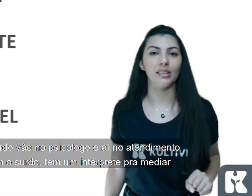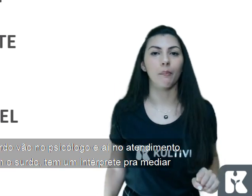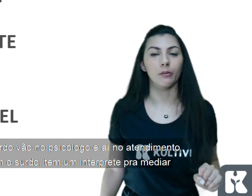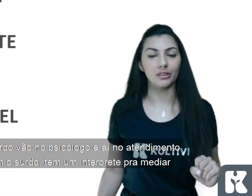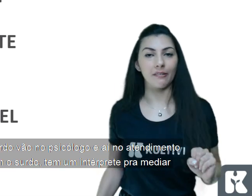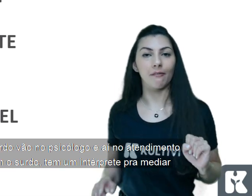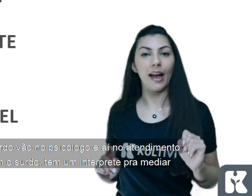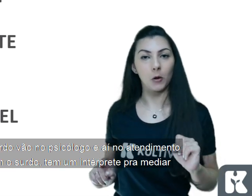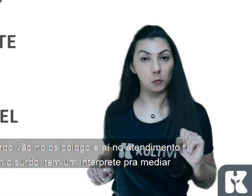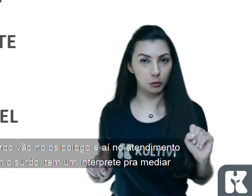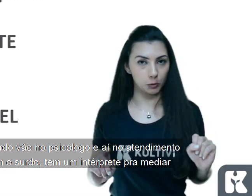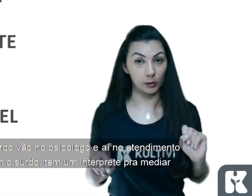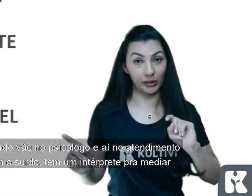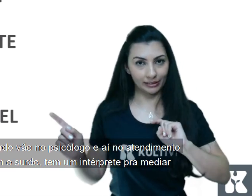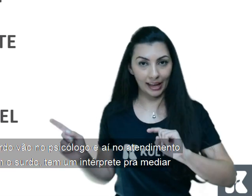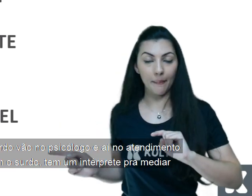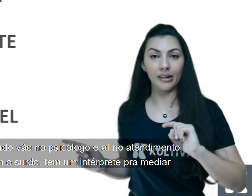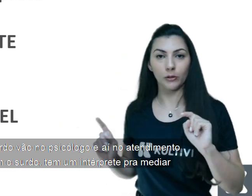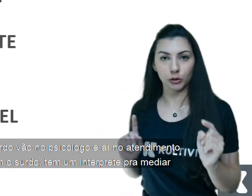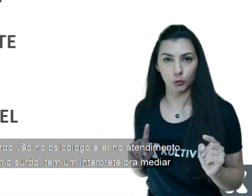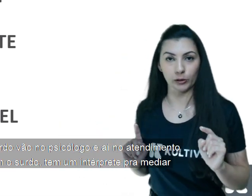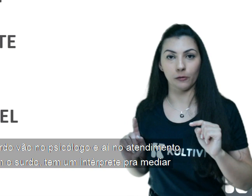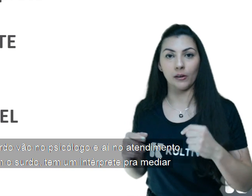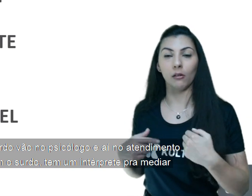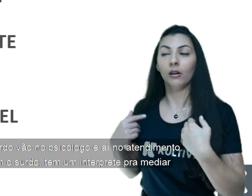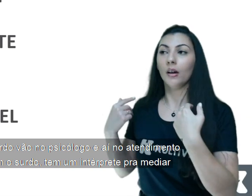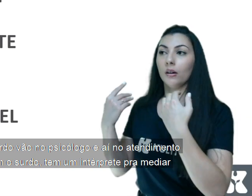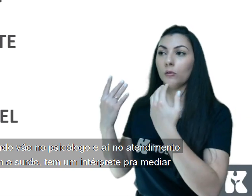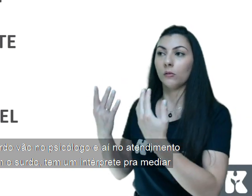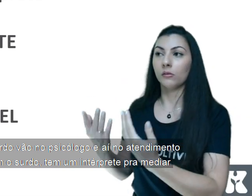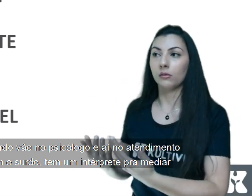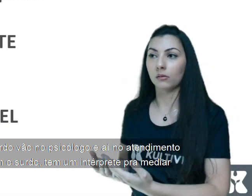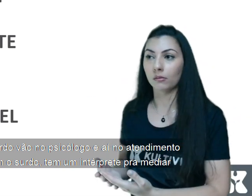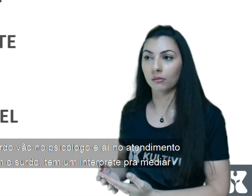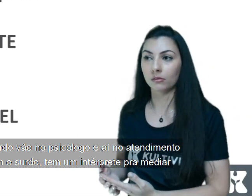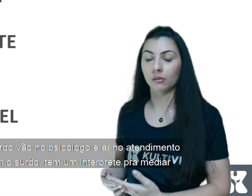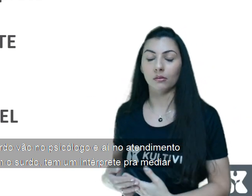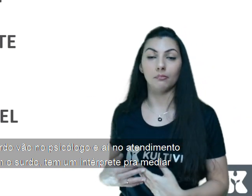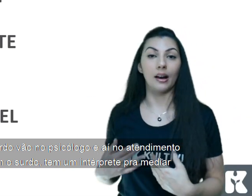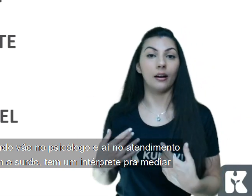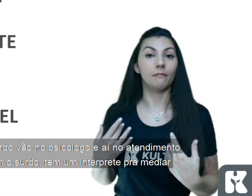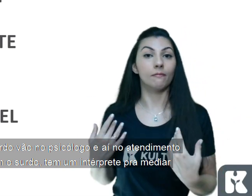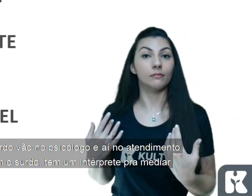ver um exemplo? Você vai com o surdo, o intérprete e o surdo vão